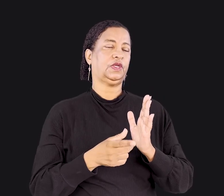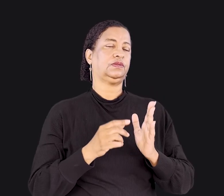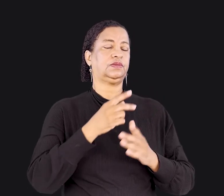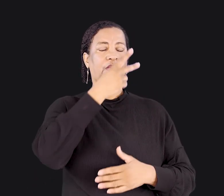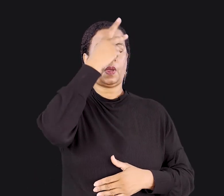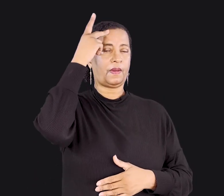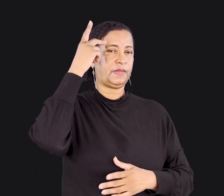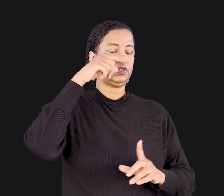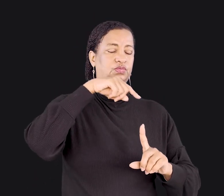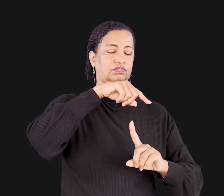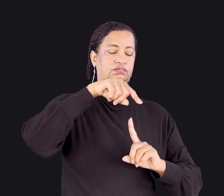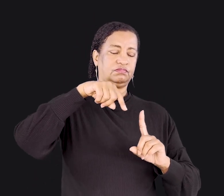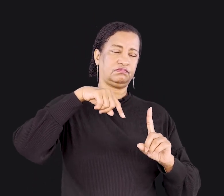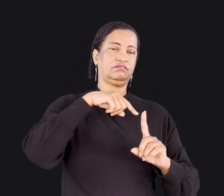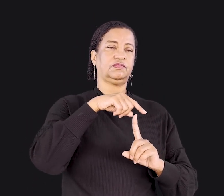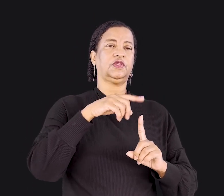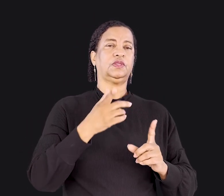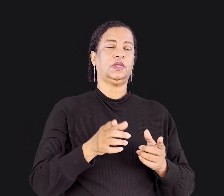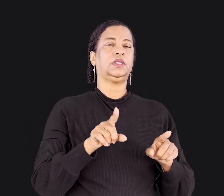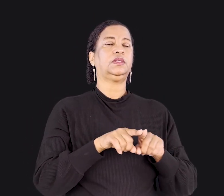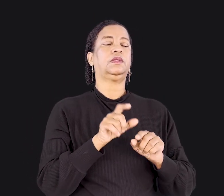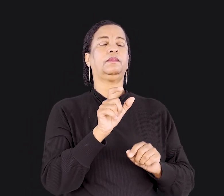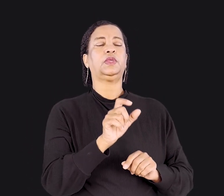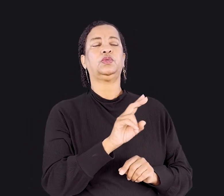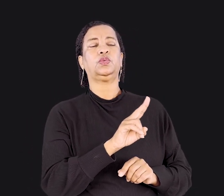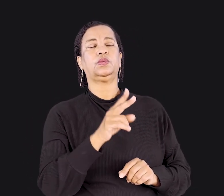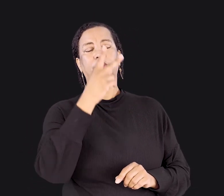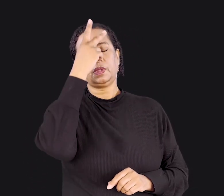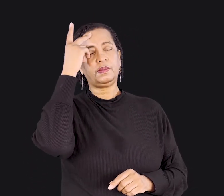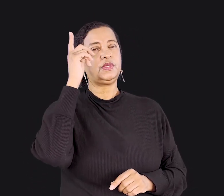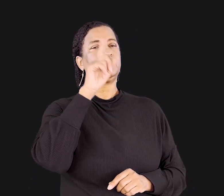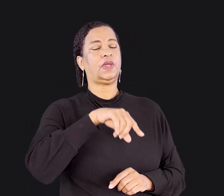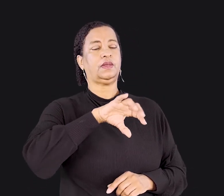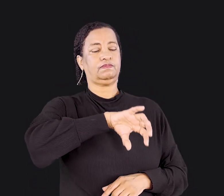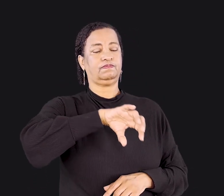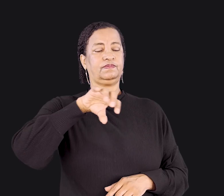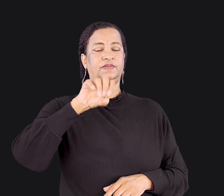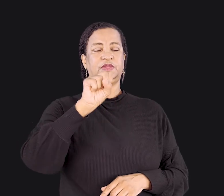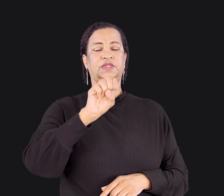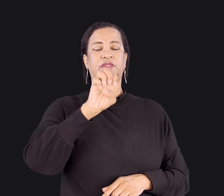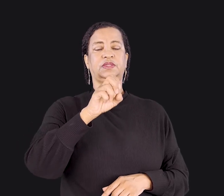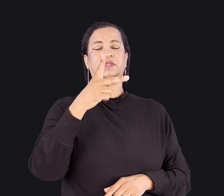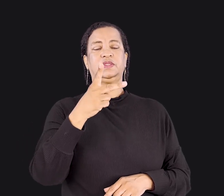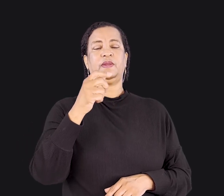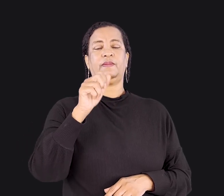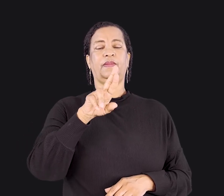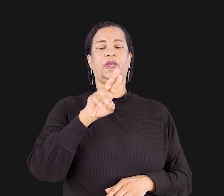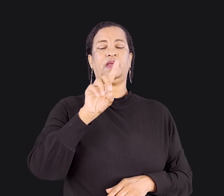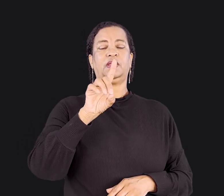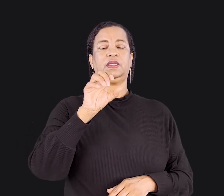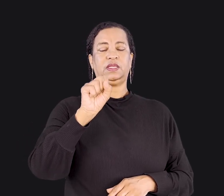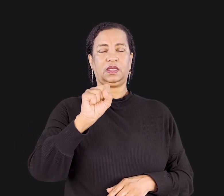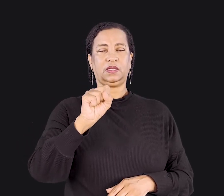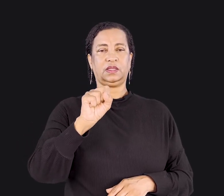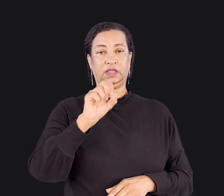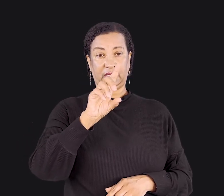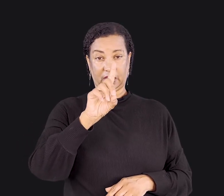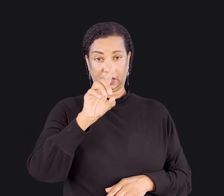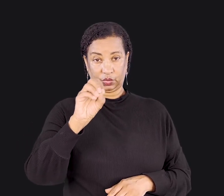alguém santificado. E o apelido para essa pessoa santificada, separada para seguir a Jesus, é santo.